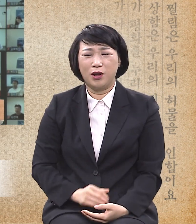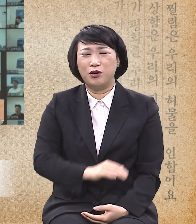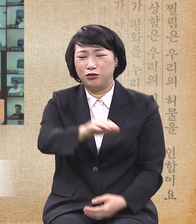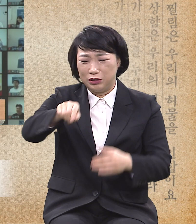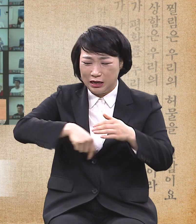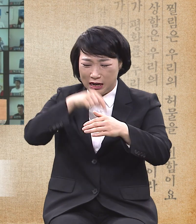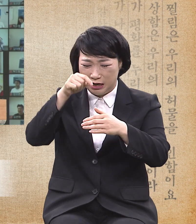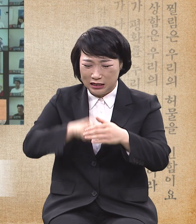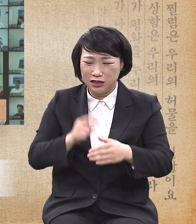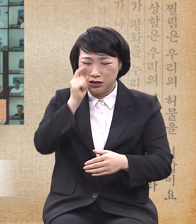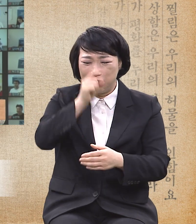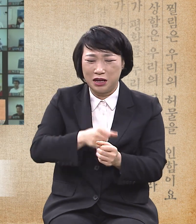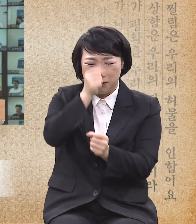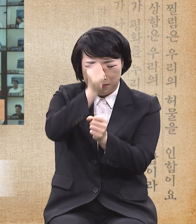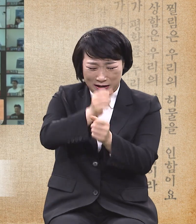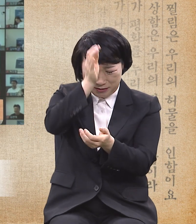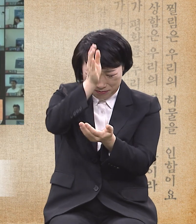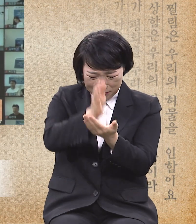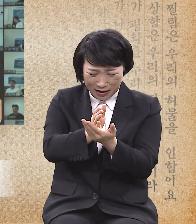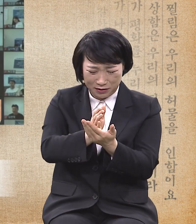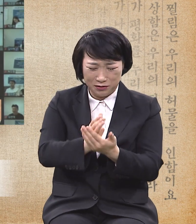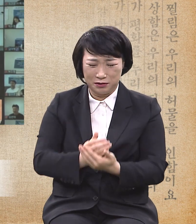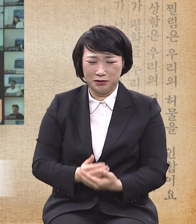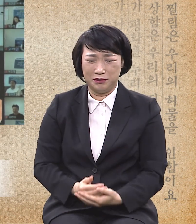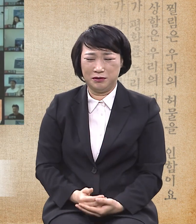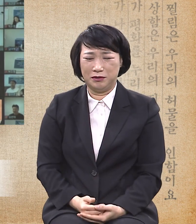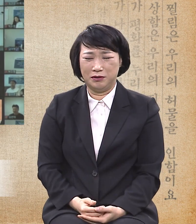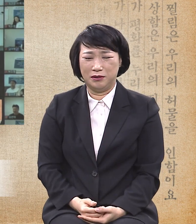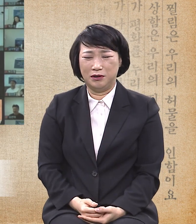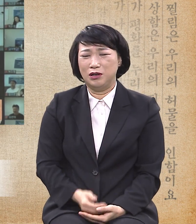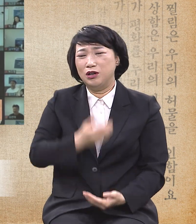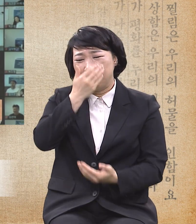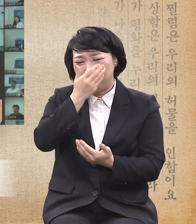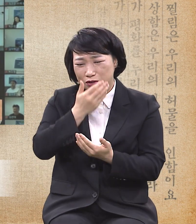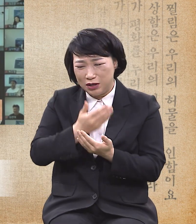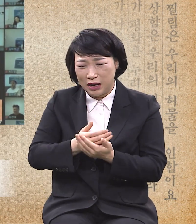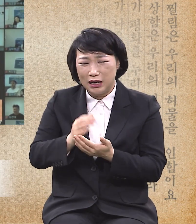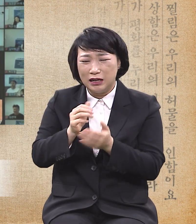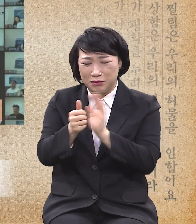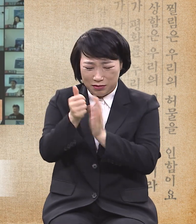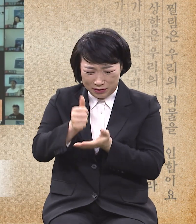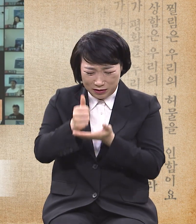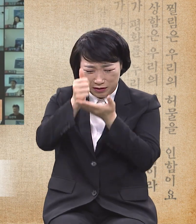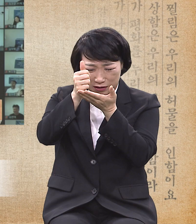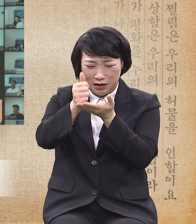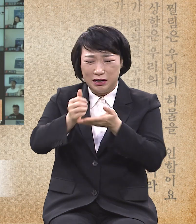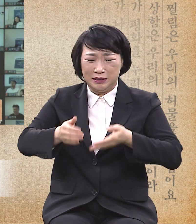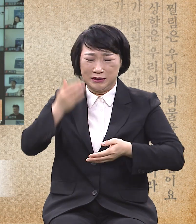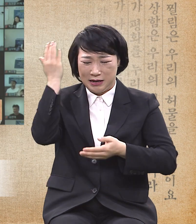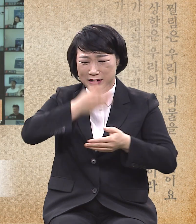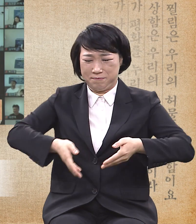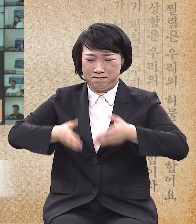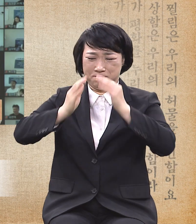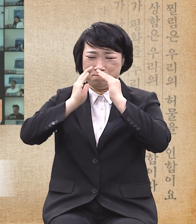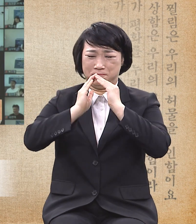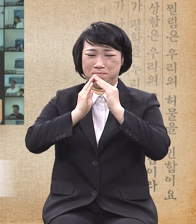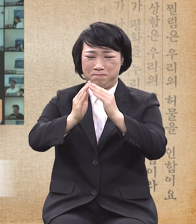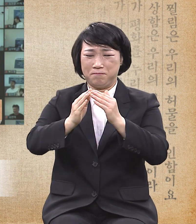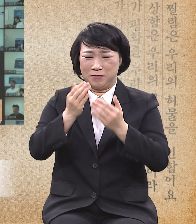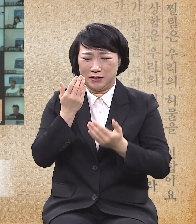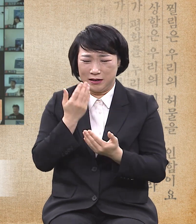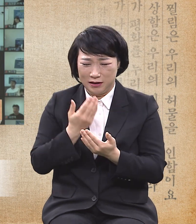우리 안에서 더럽히지 말라. 존귀하게 잘 모시고 집을 지켜